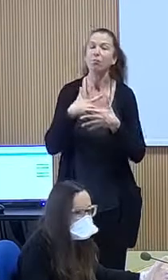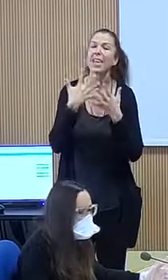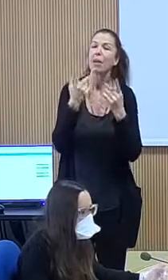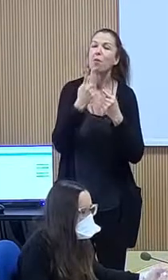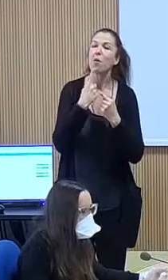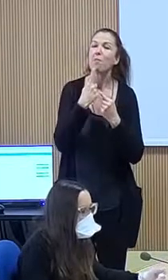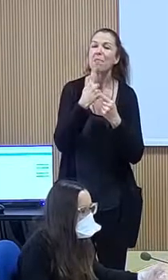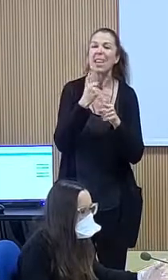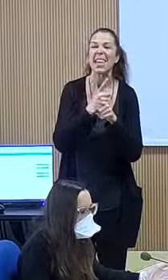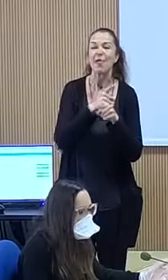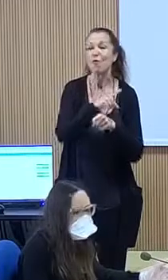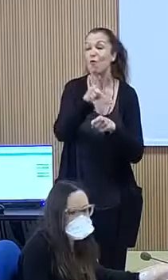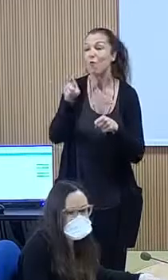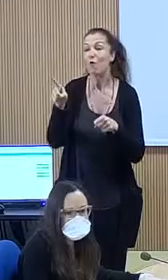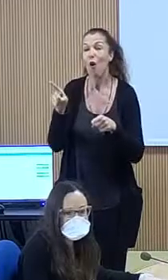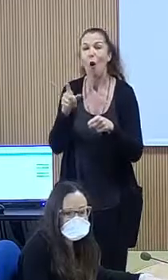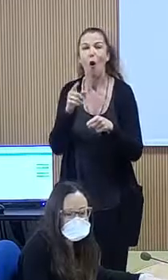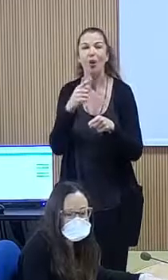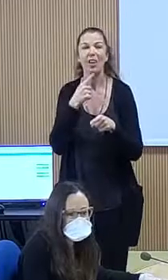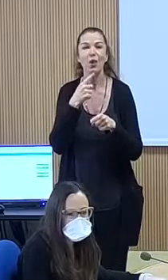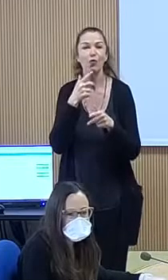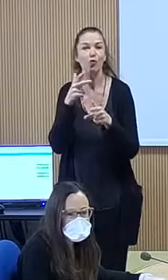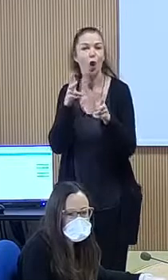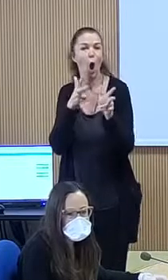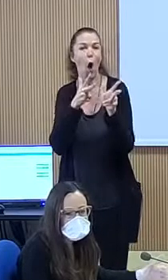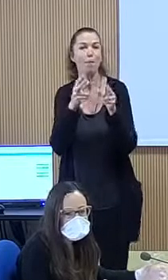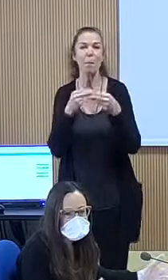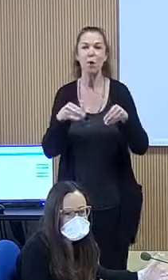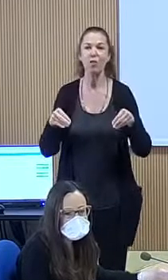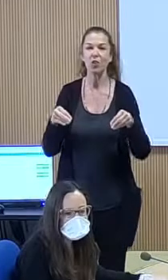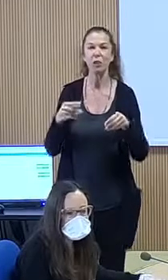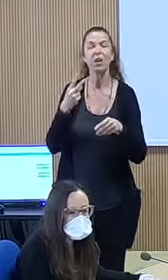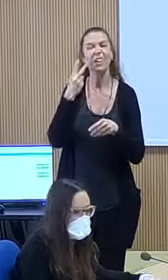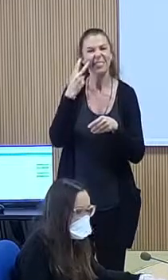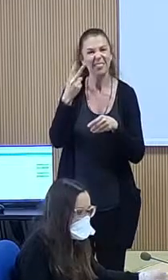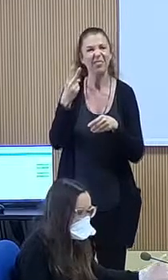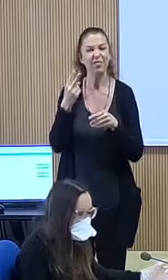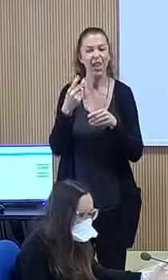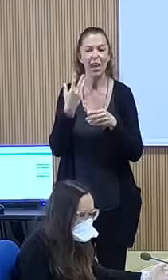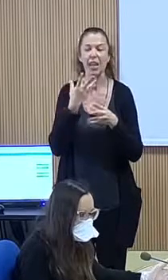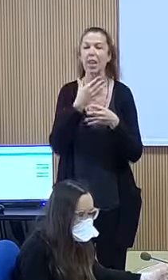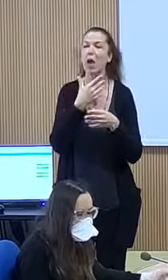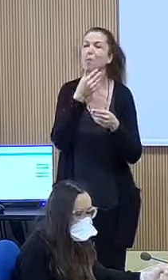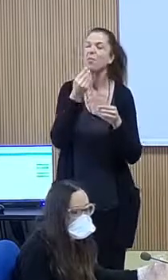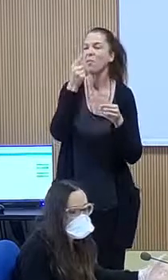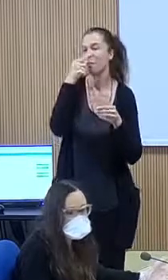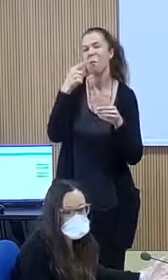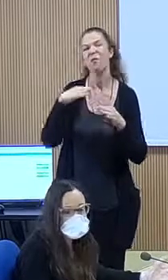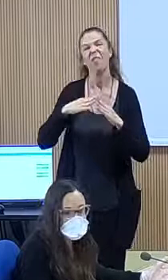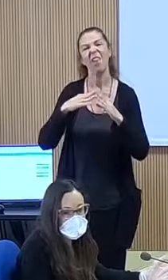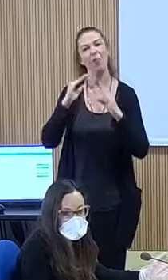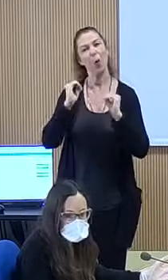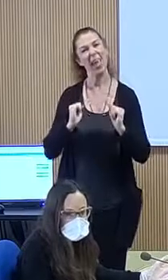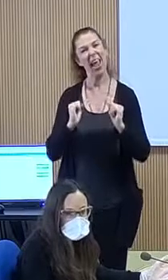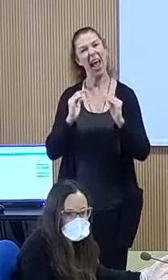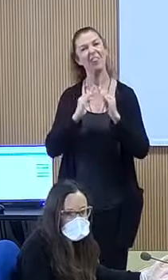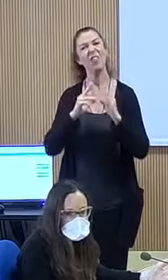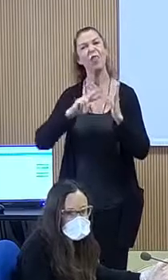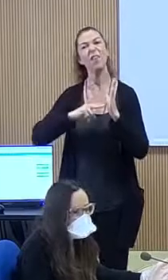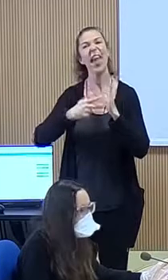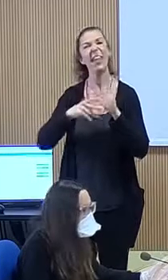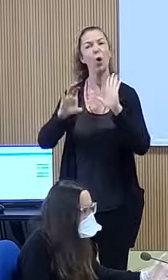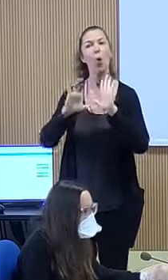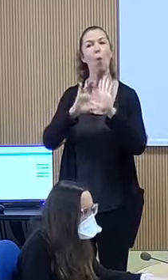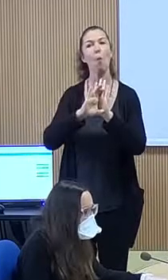avere degli operatori professionali li vedrete sono anche molto caserecci fatti dai nostri tecnici comunali che con volontà a